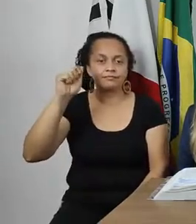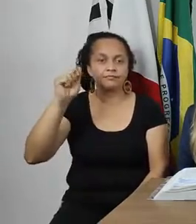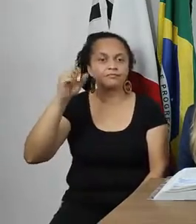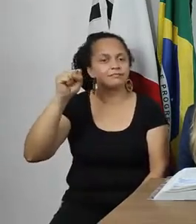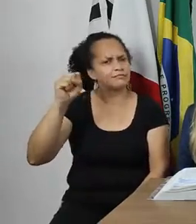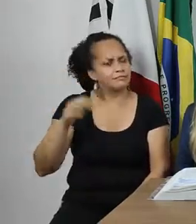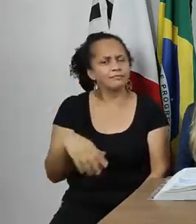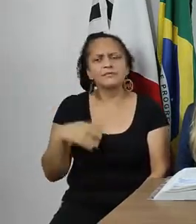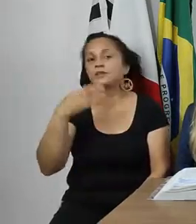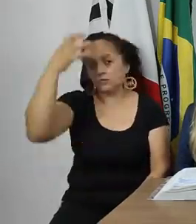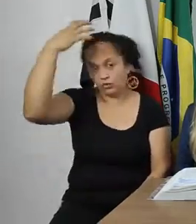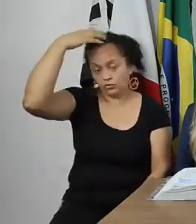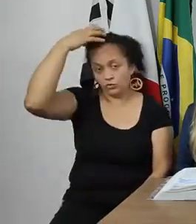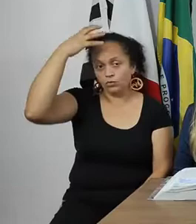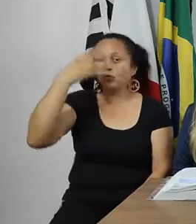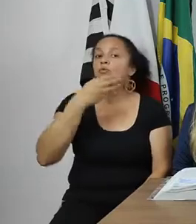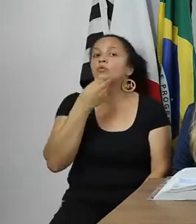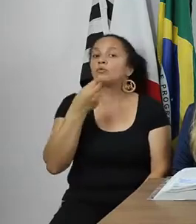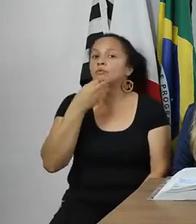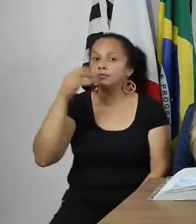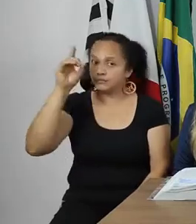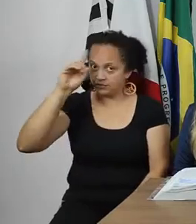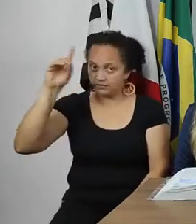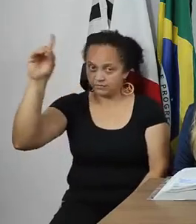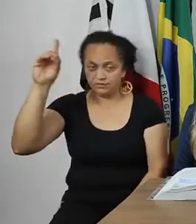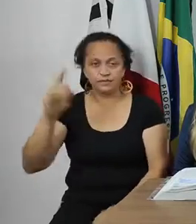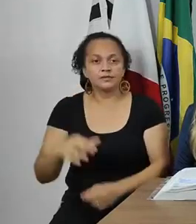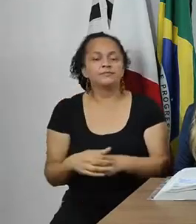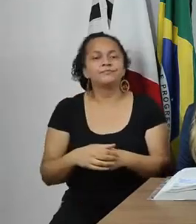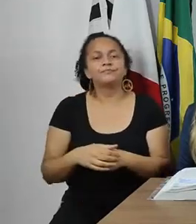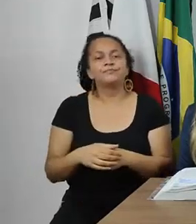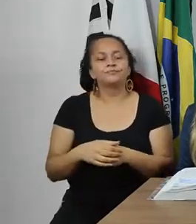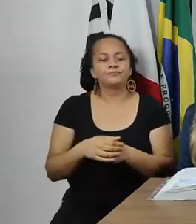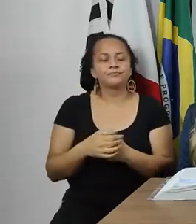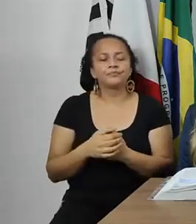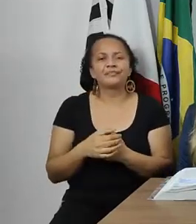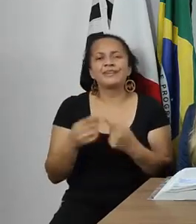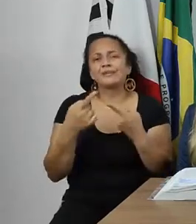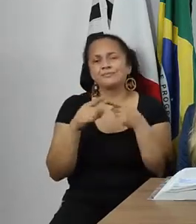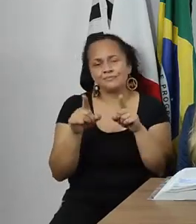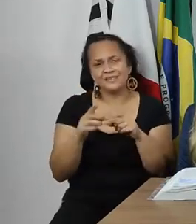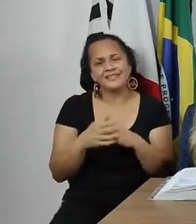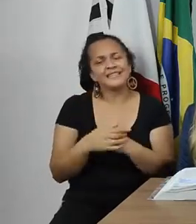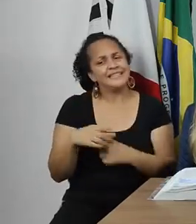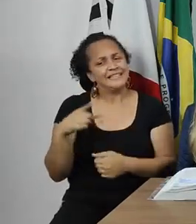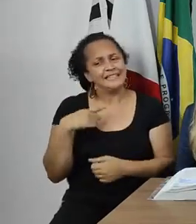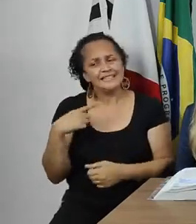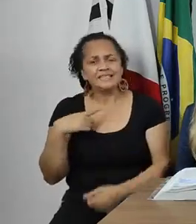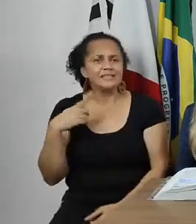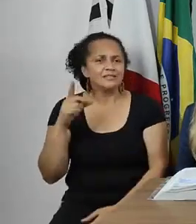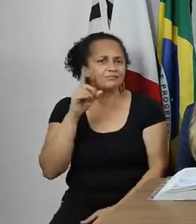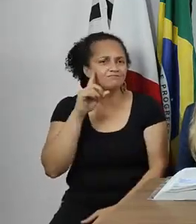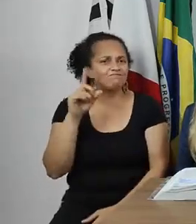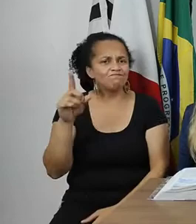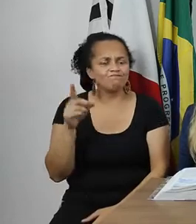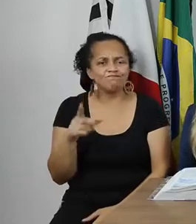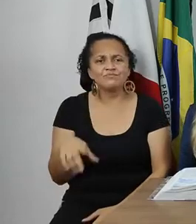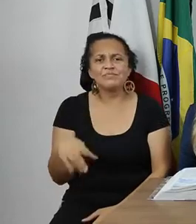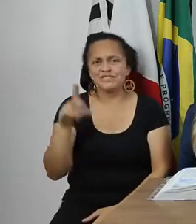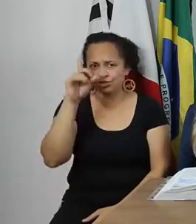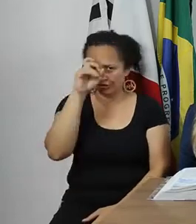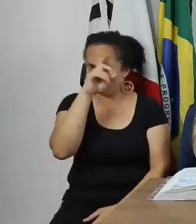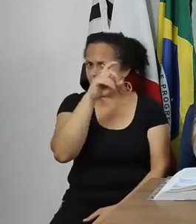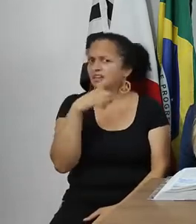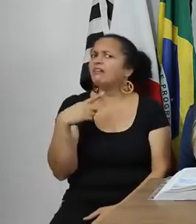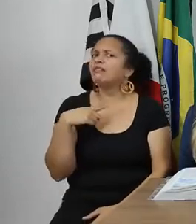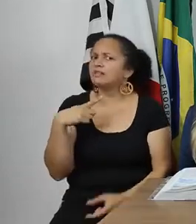de Deus. Só que mesmo sendo um homem de Deus, ele passou por situações adversas, ele passou por problemas